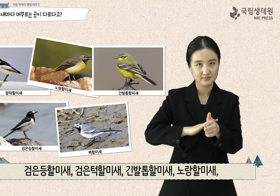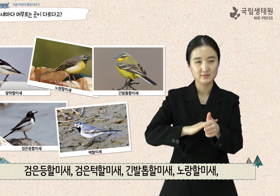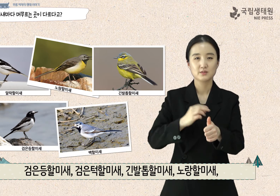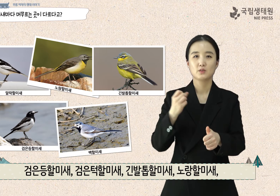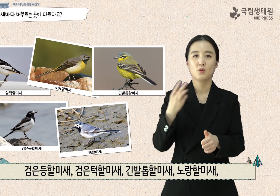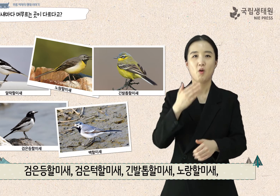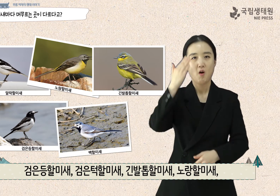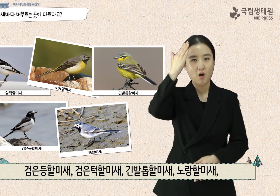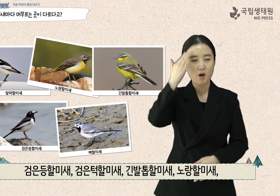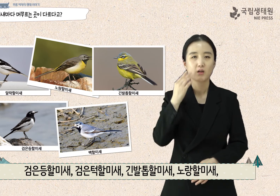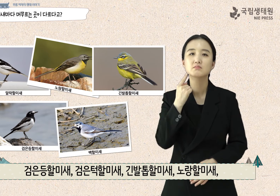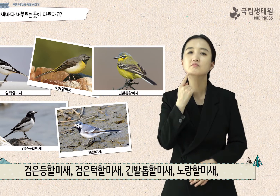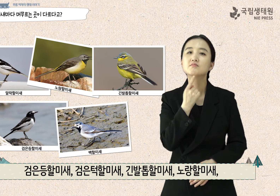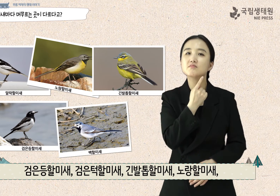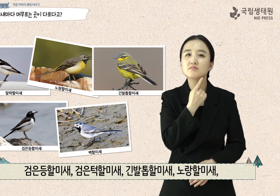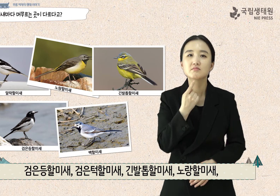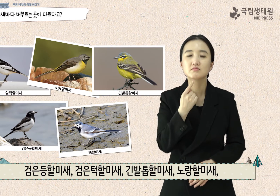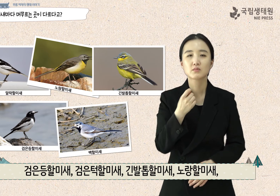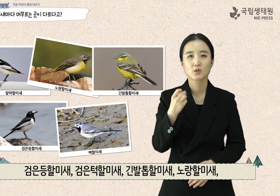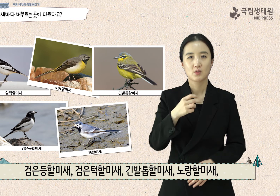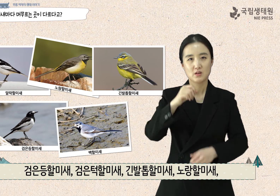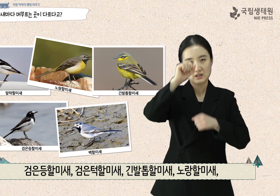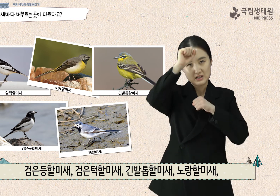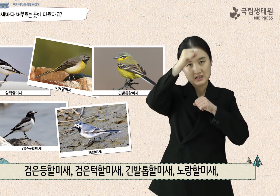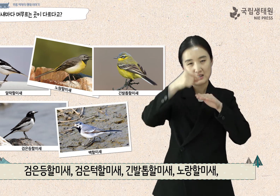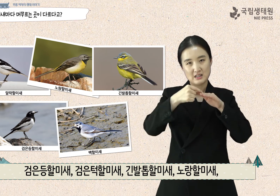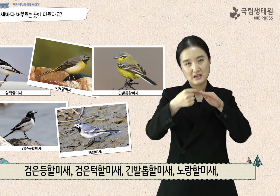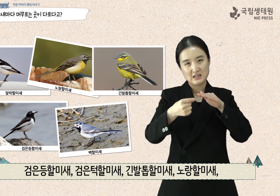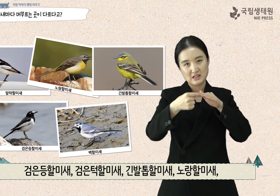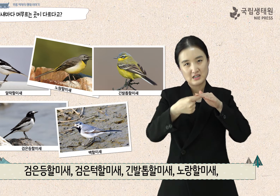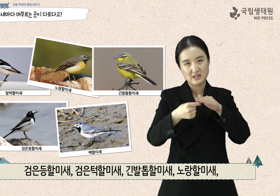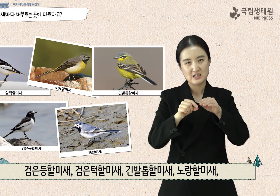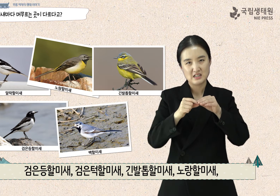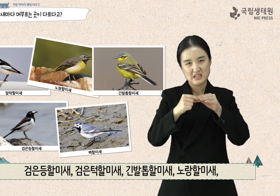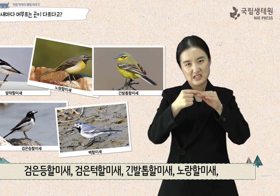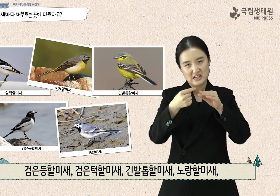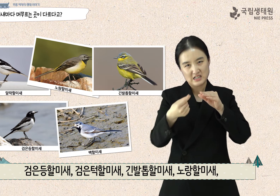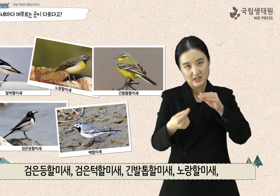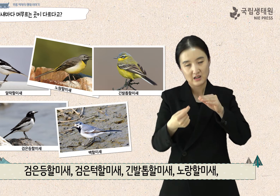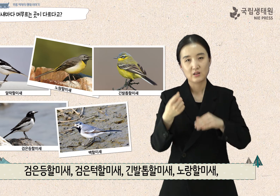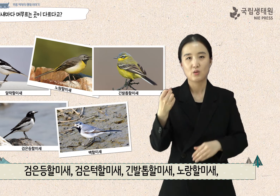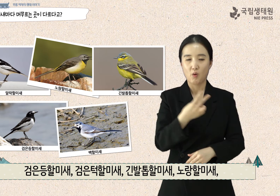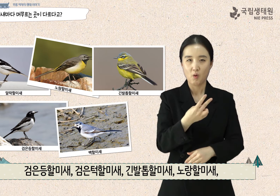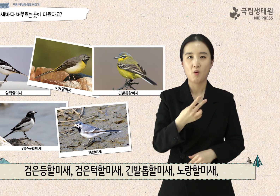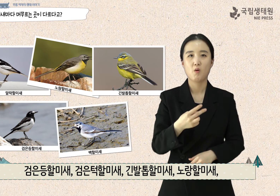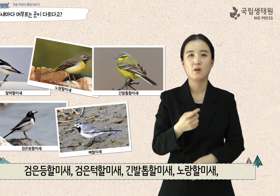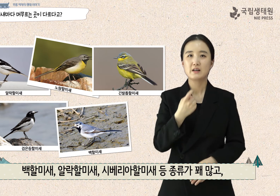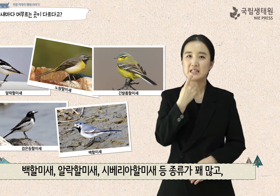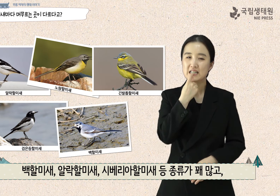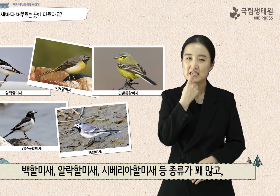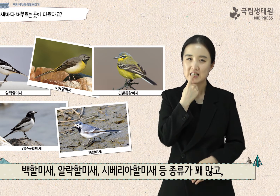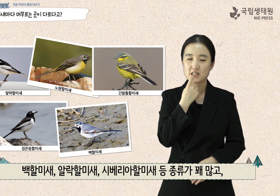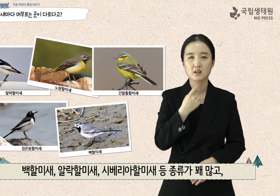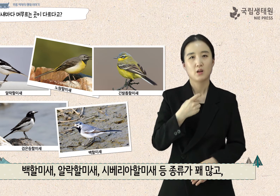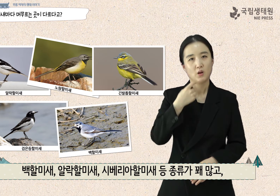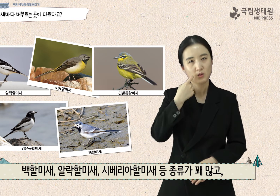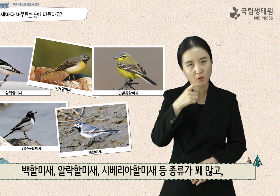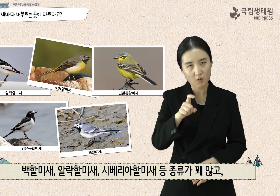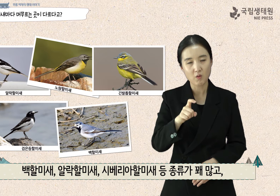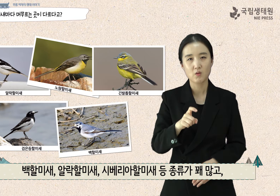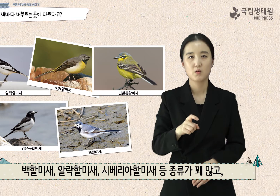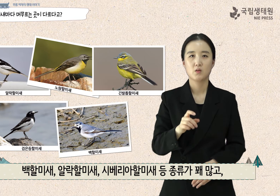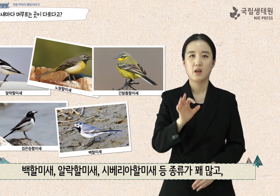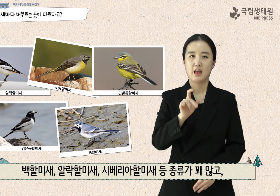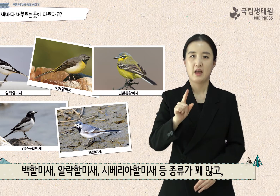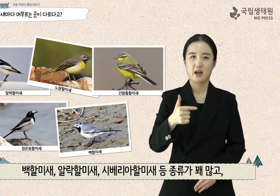할미새, 거문턱 할미새, 긴발톱 할미새, 노랑 할미새, 백할미새,